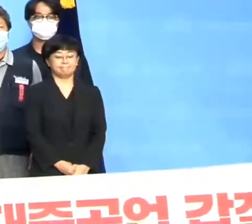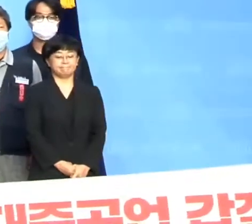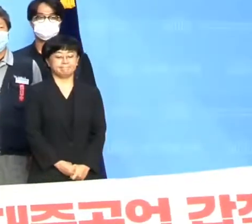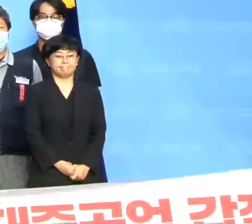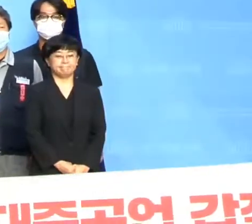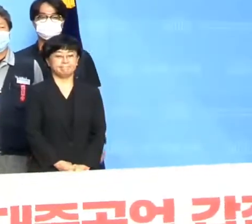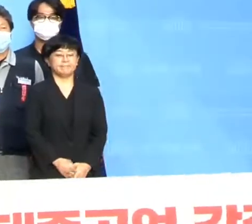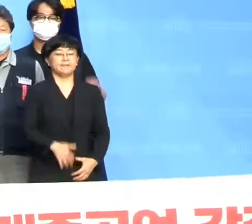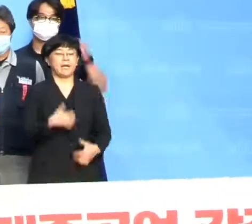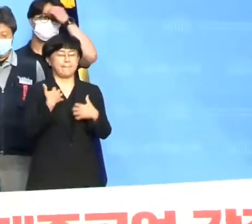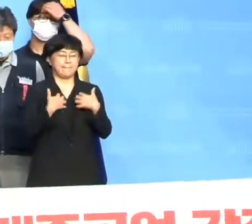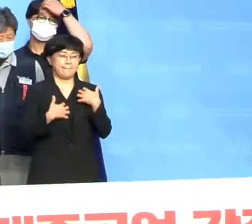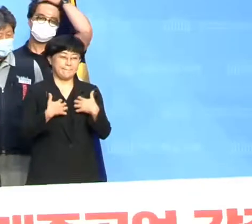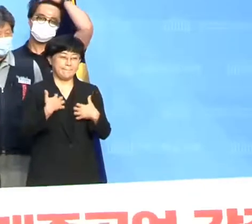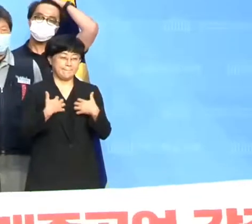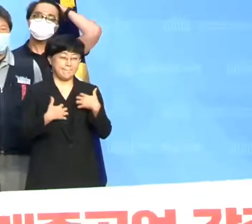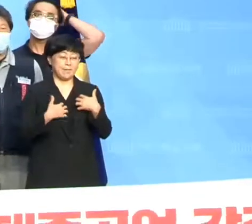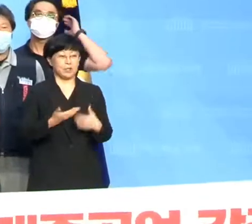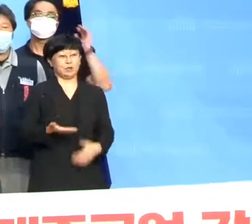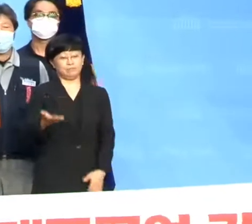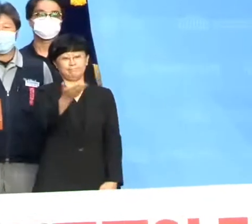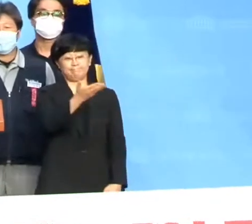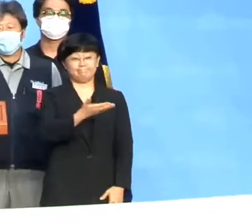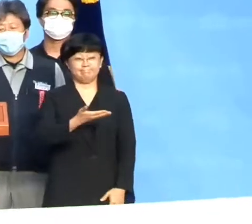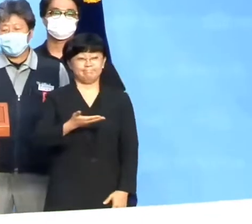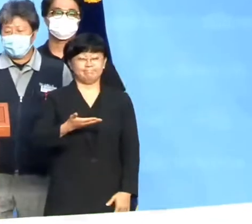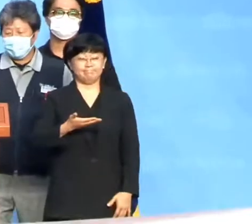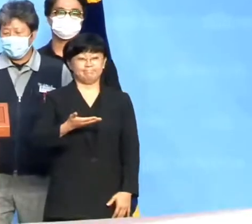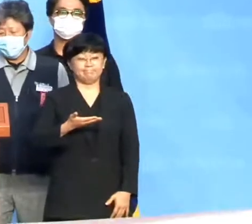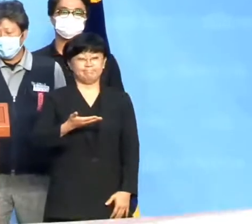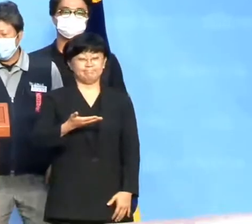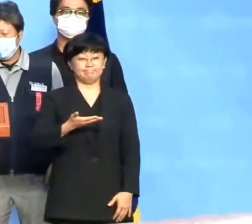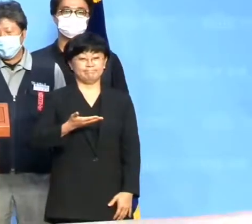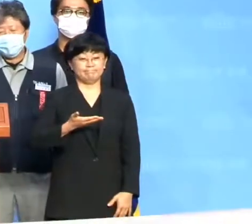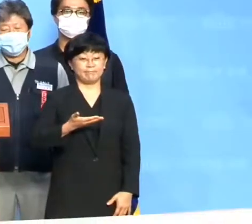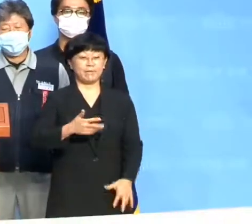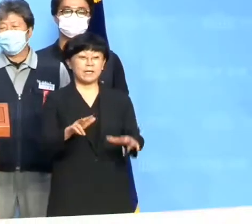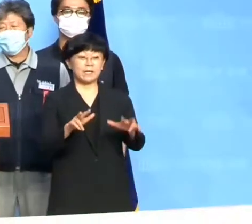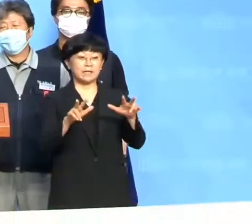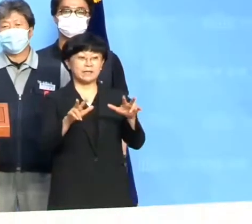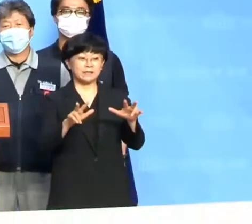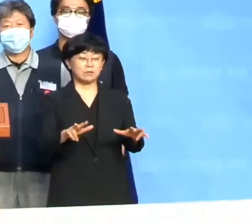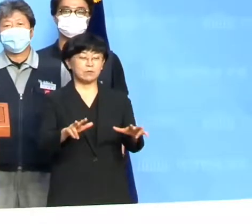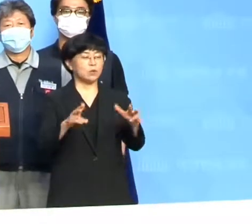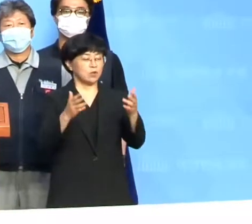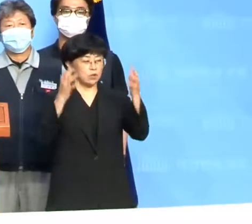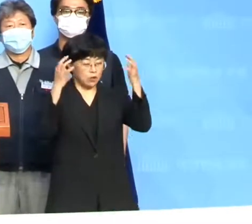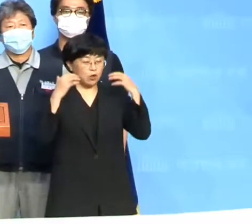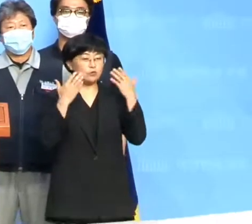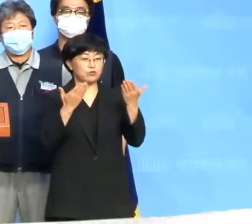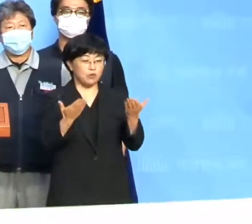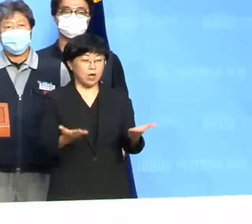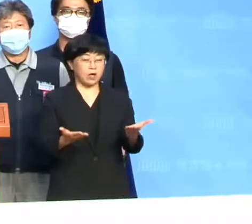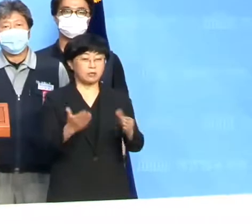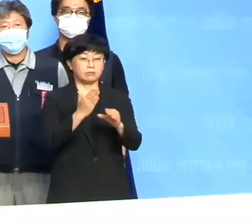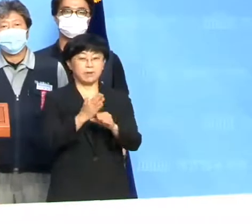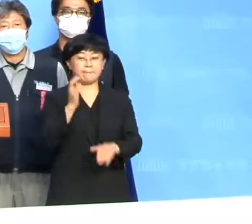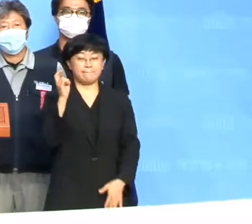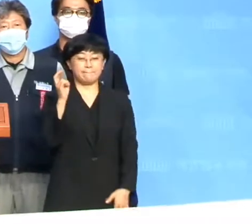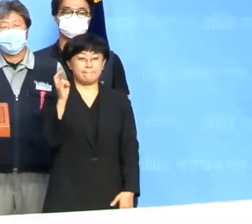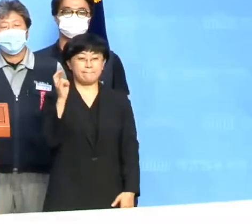네 반갑습니다 기자 여러분 아 아마 지금 휴가 중일 그도 같고 해서